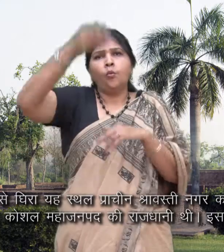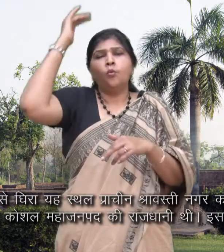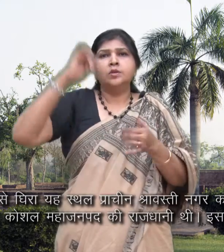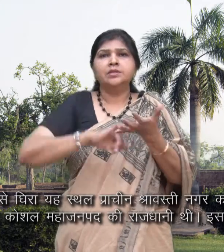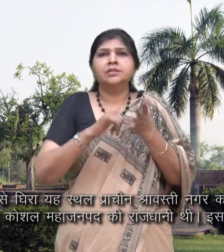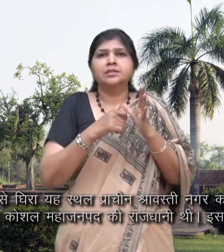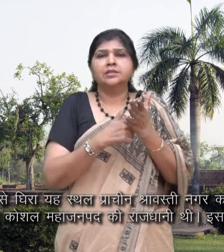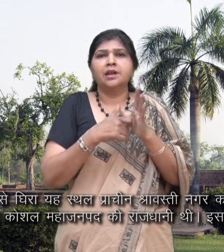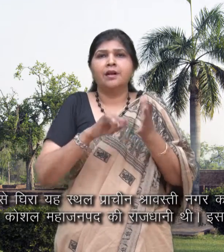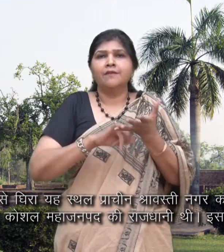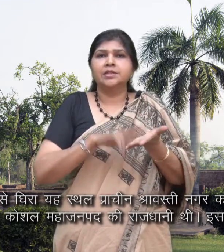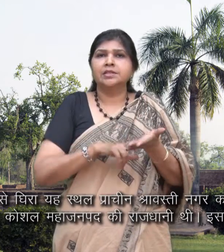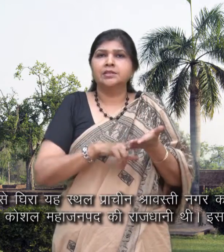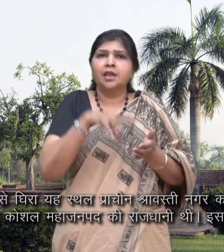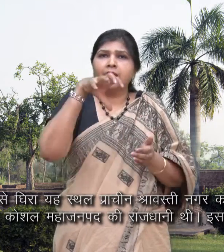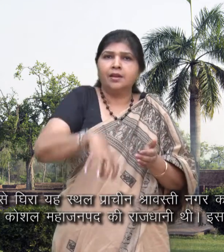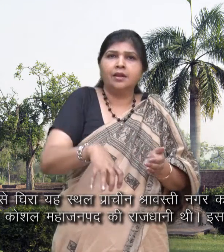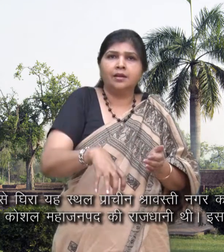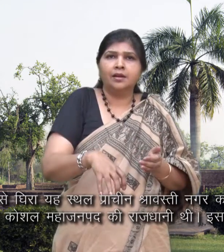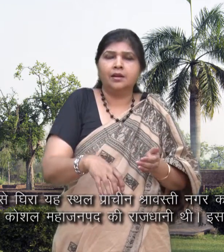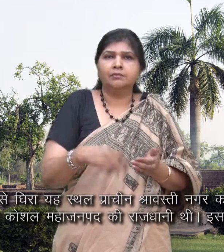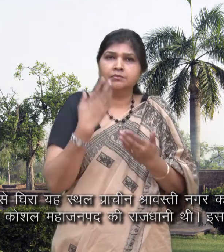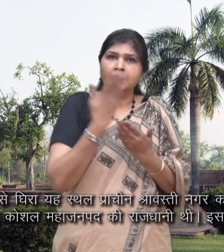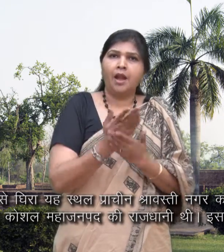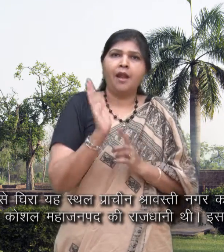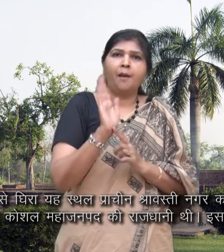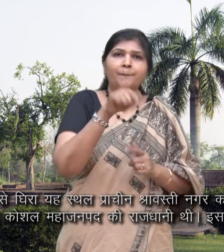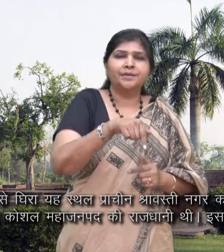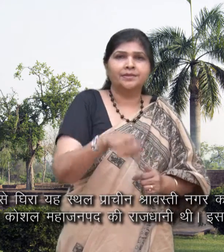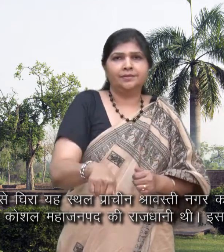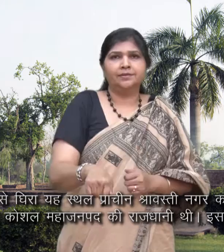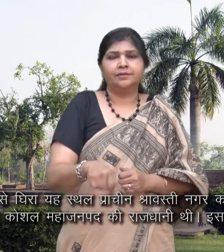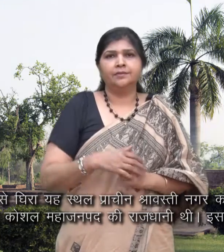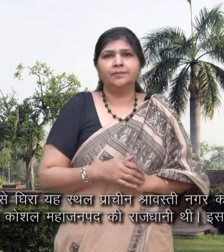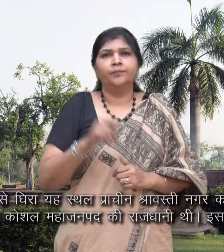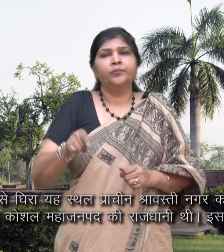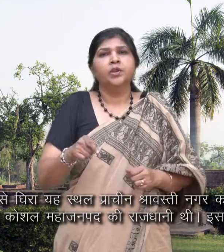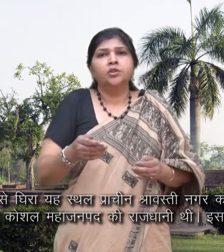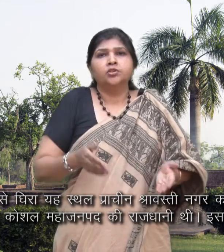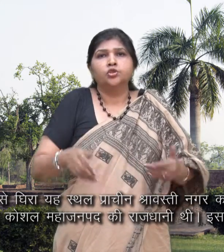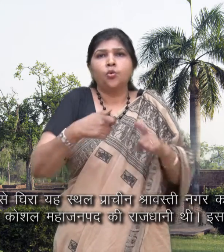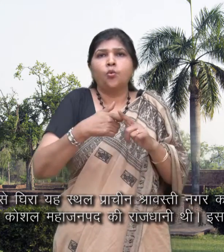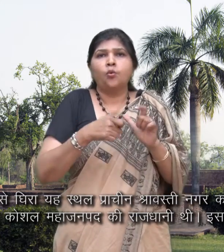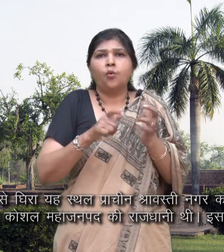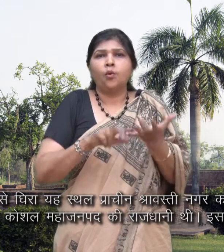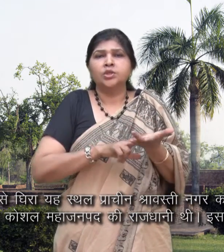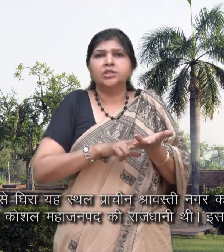का प्रतिनिधित्व करता है, जो कोशल महाजनपद की राजधानी थी।